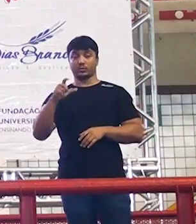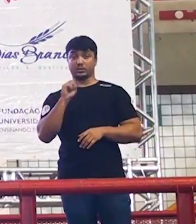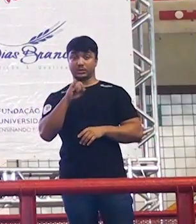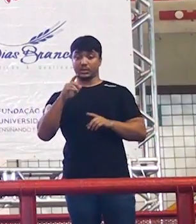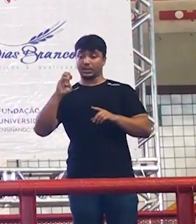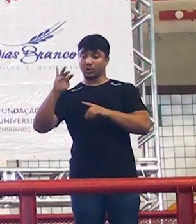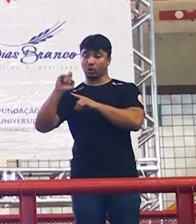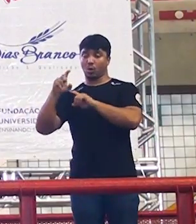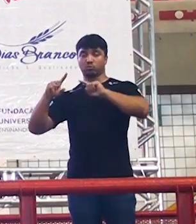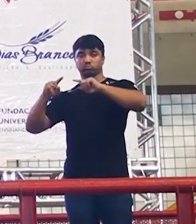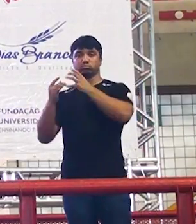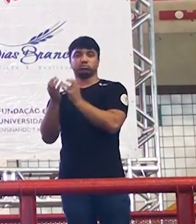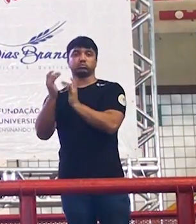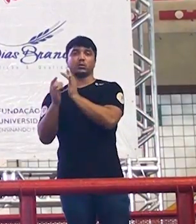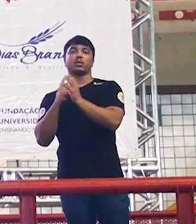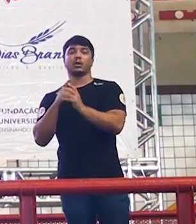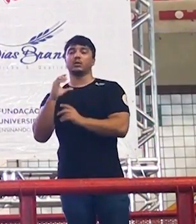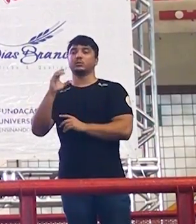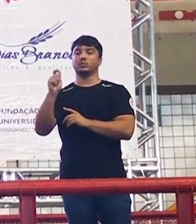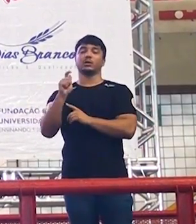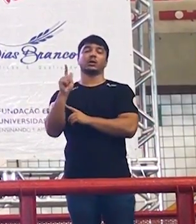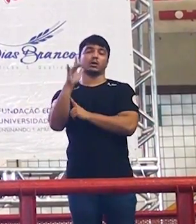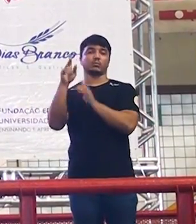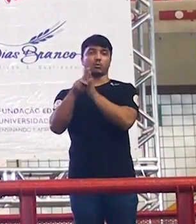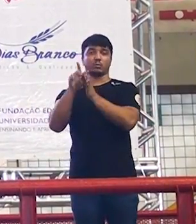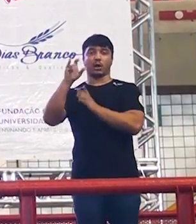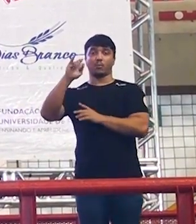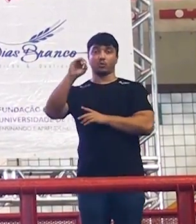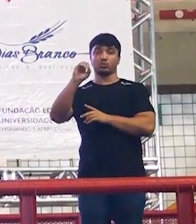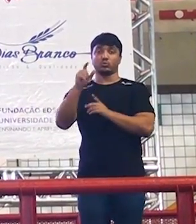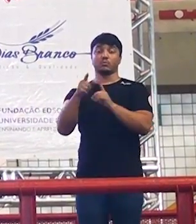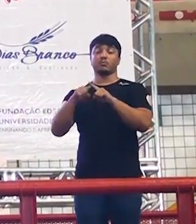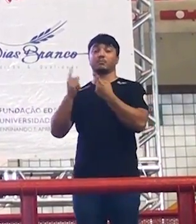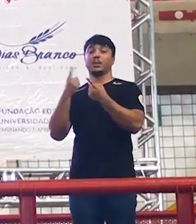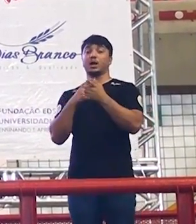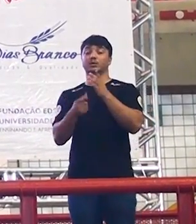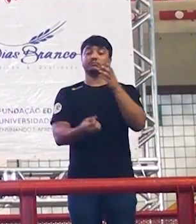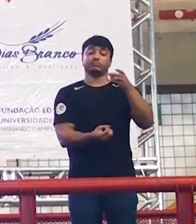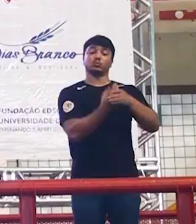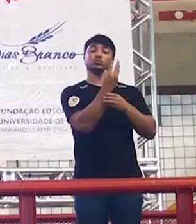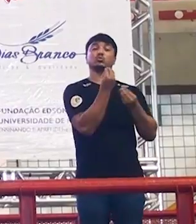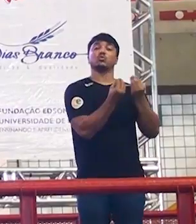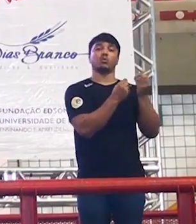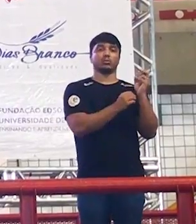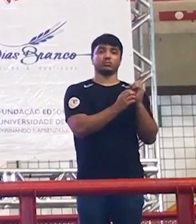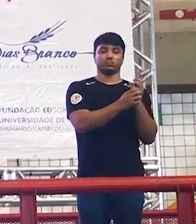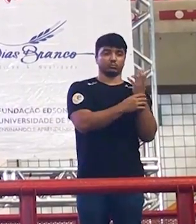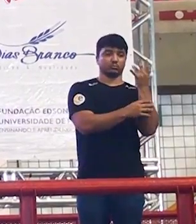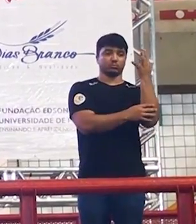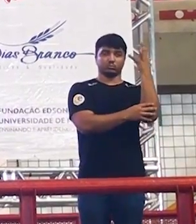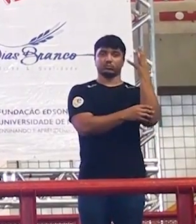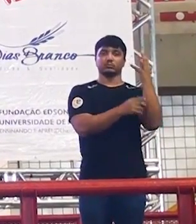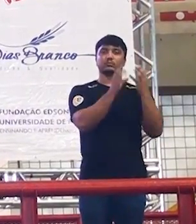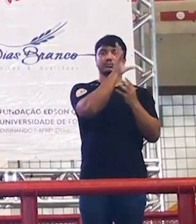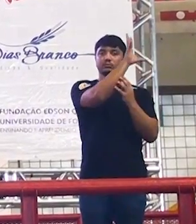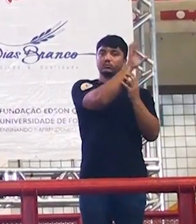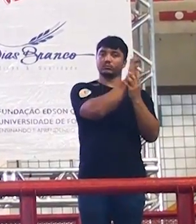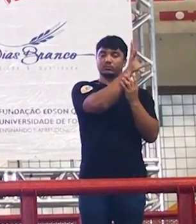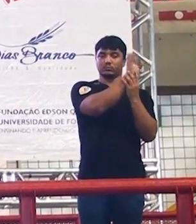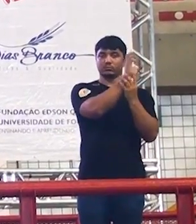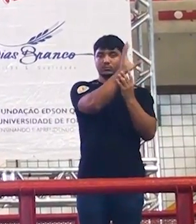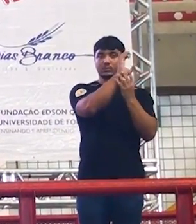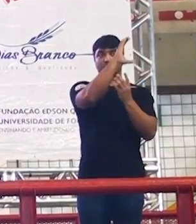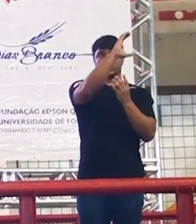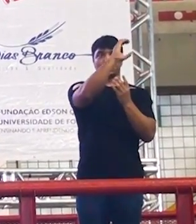etanol queima, ele gera gás carbônico? Gera. Mas como é que eu produzi o etanol? Eu plantei a